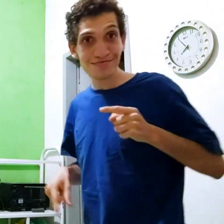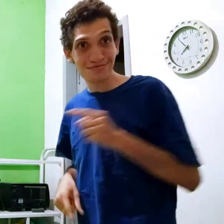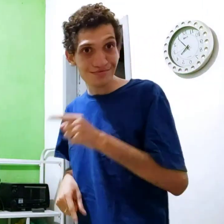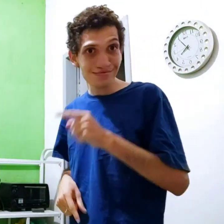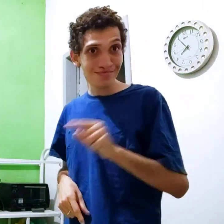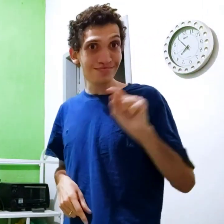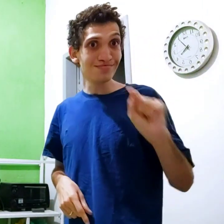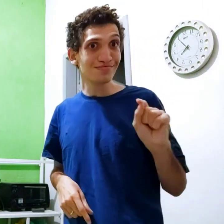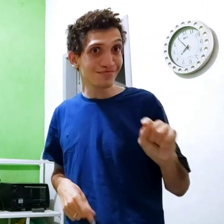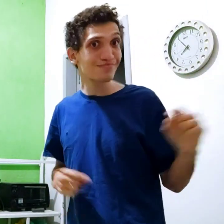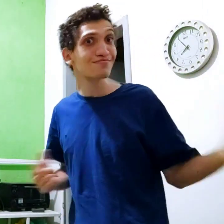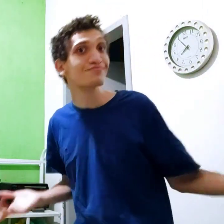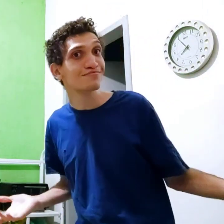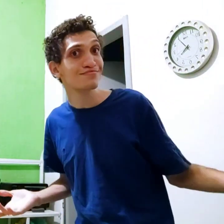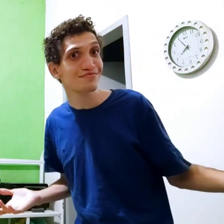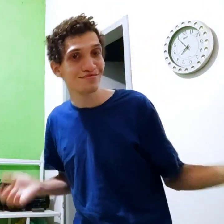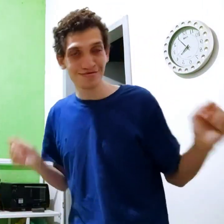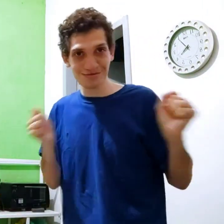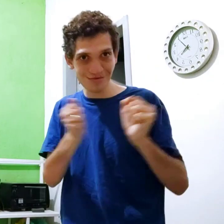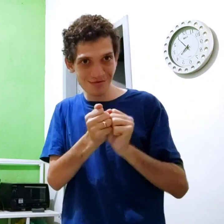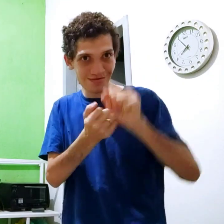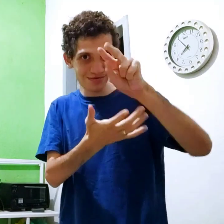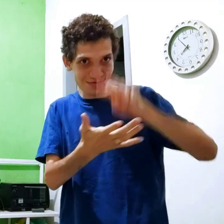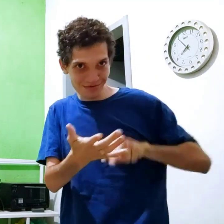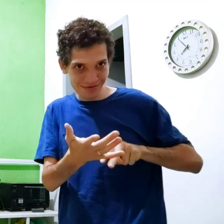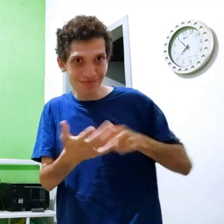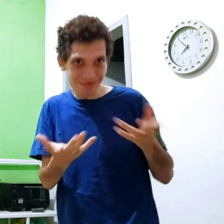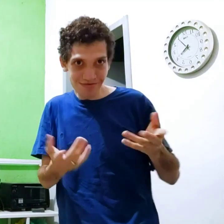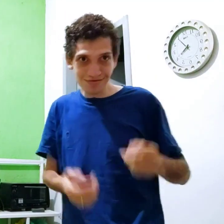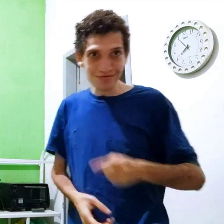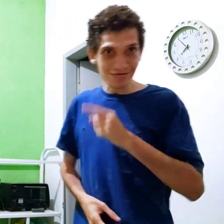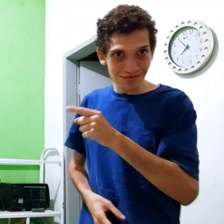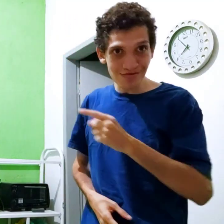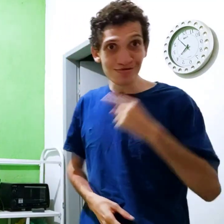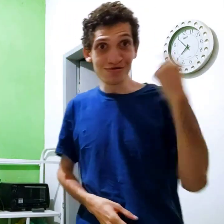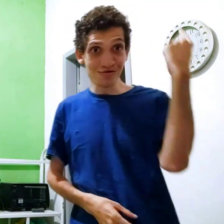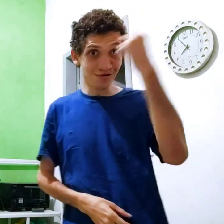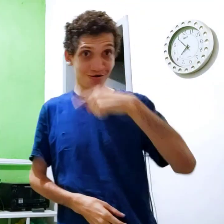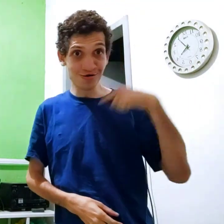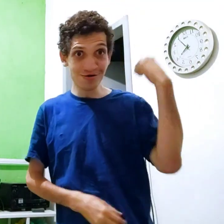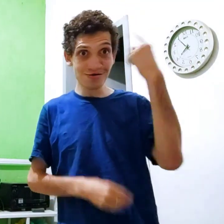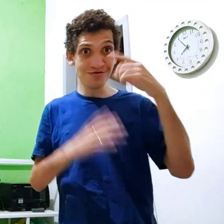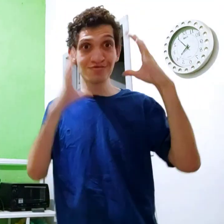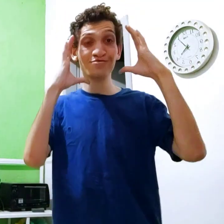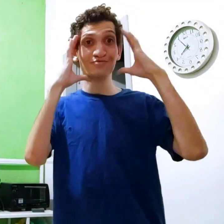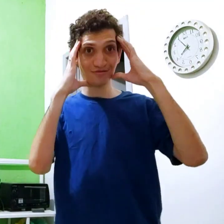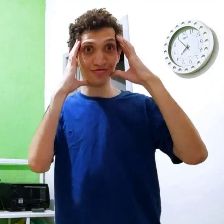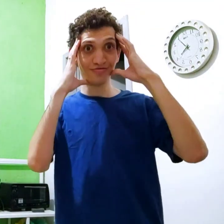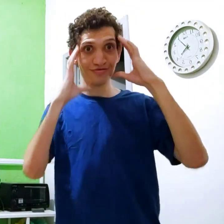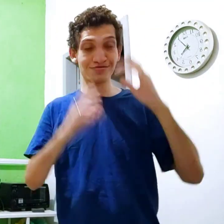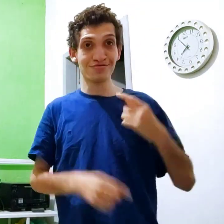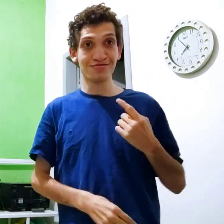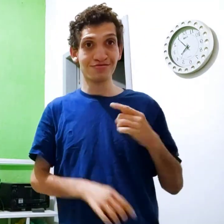TARATATARATATARÁ Isso daqui é o quê? Juntos, leitura, vamos! Aqui temos o rosto